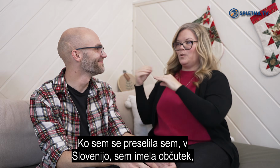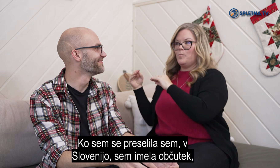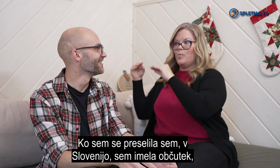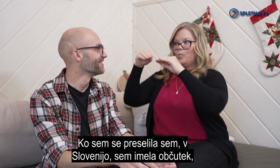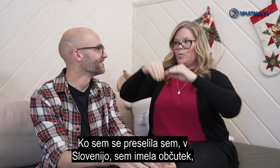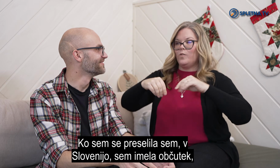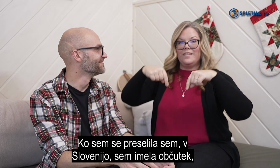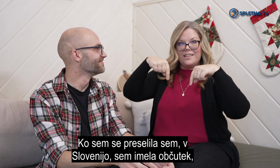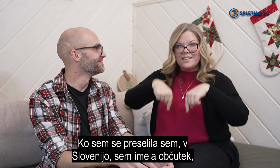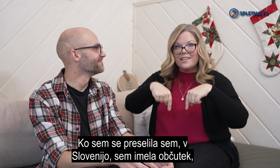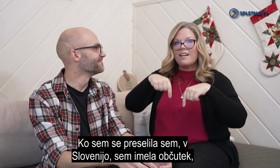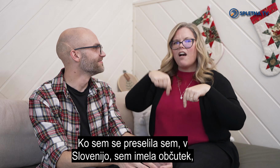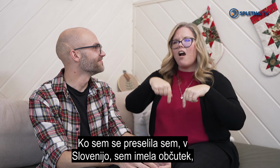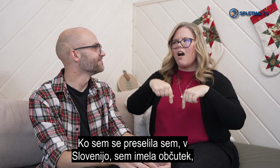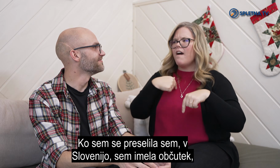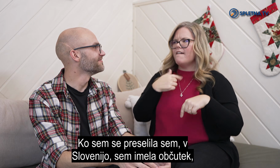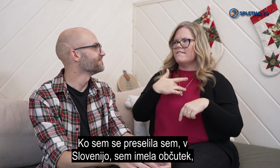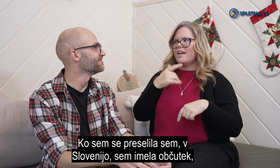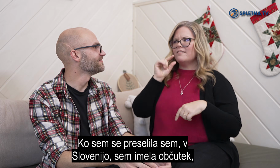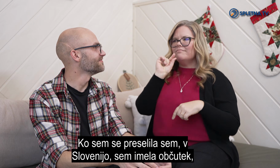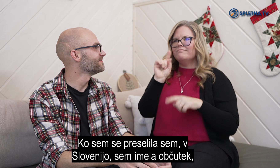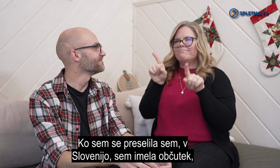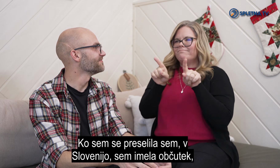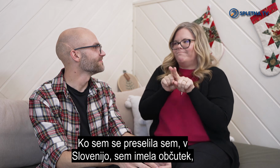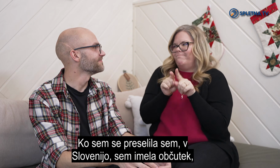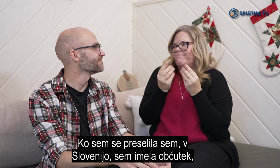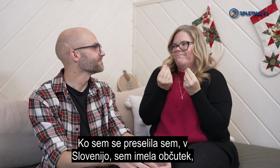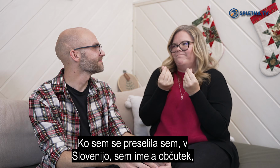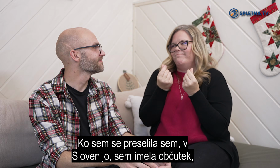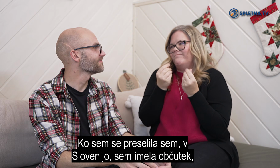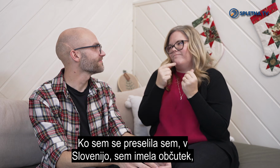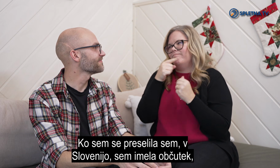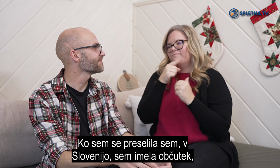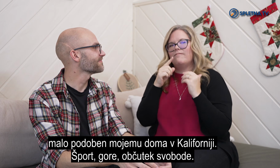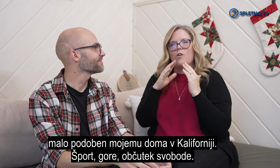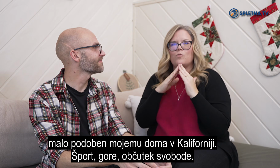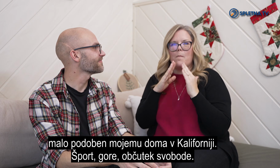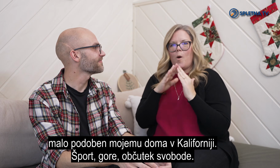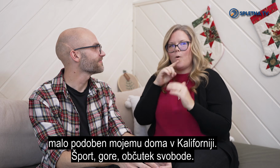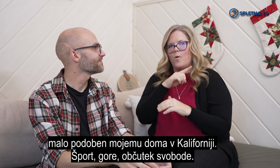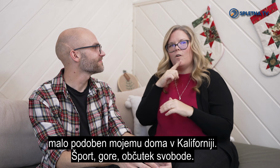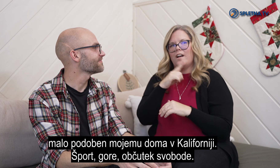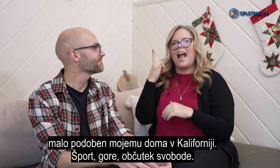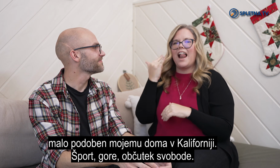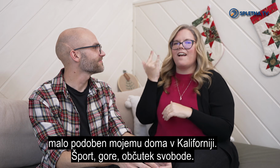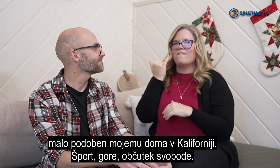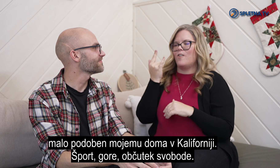Ko sem se preselila sem, v Slovenijo, sem imela občutek malo podoben mojemu doma v Kaliforniji.